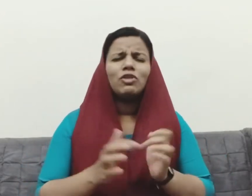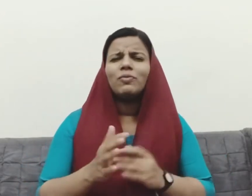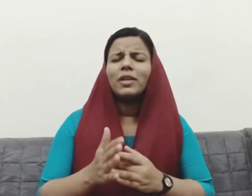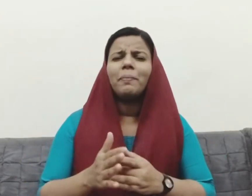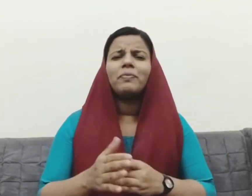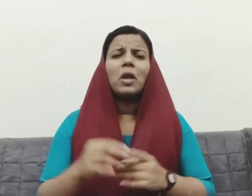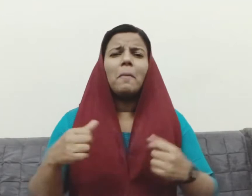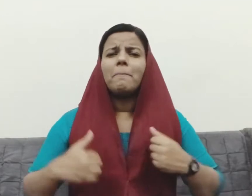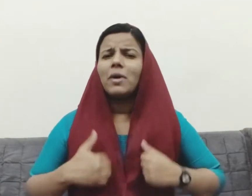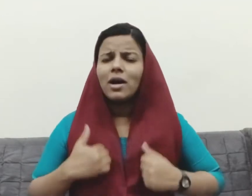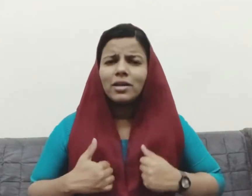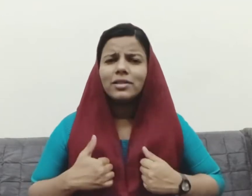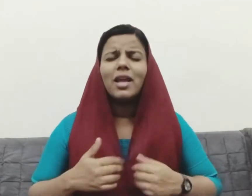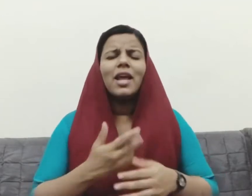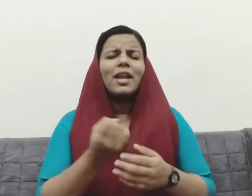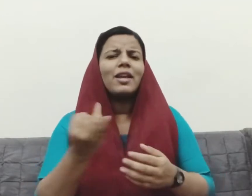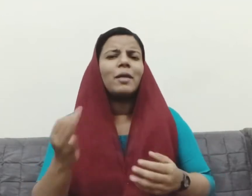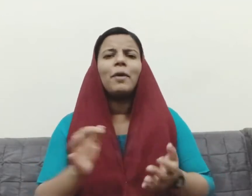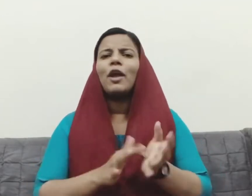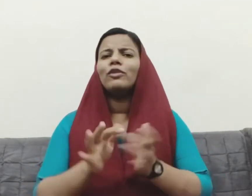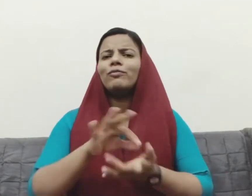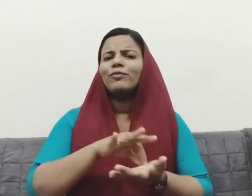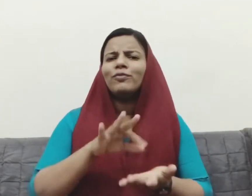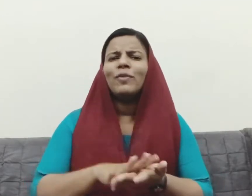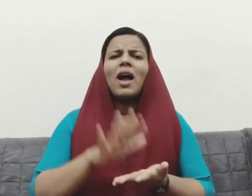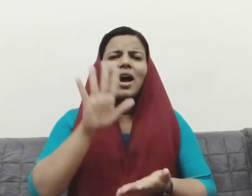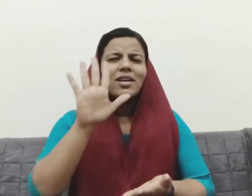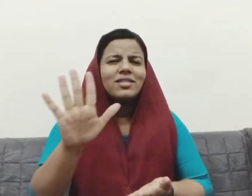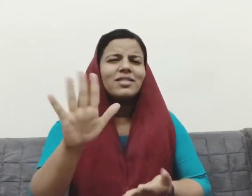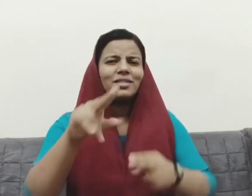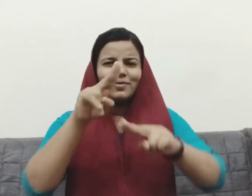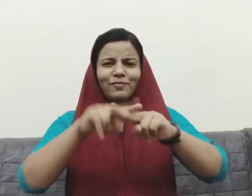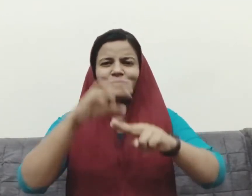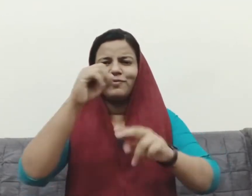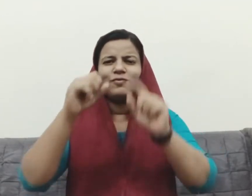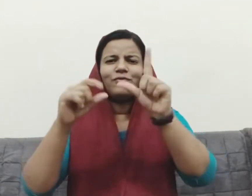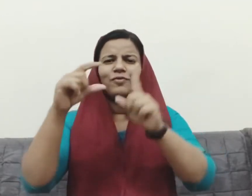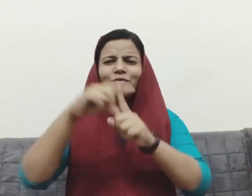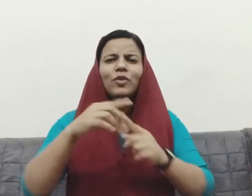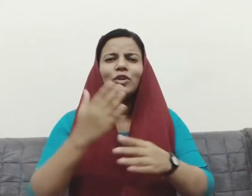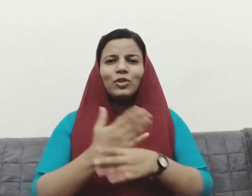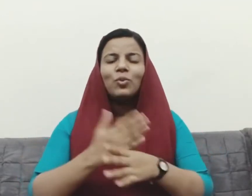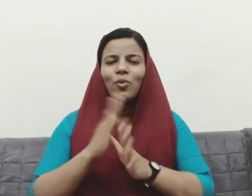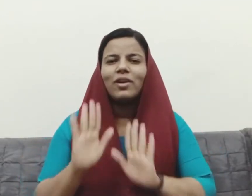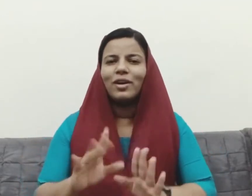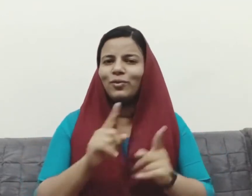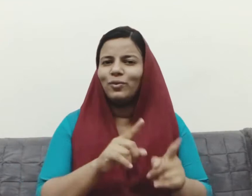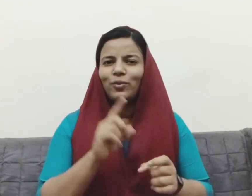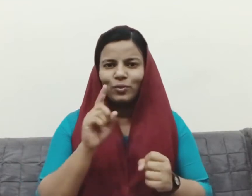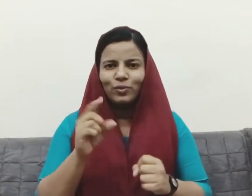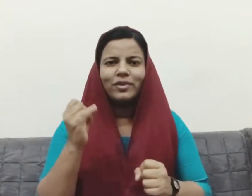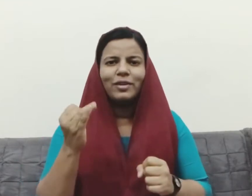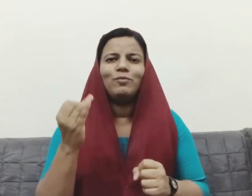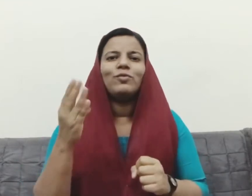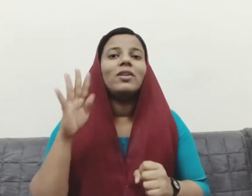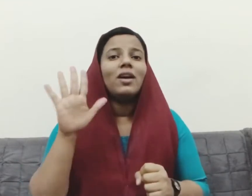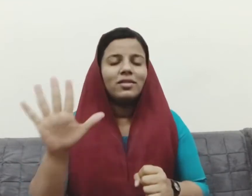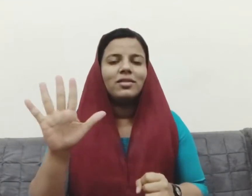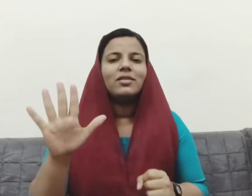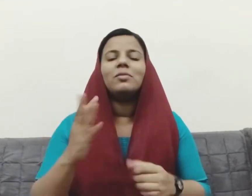ഇടയന്മാരായും ഉപദേഷ്ടാക്കന്മാരായും നിയമിച്ചിരിക്കുന്നു. ഇതാണ് 5 ശുശ്രൂഷകൾ. കർത്താവ് ദൈവസഭയിൽ ആക്കി വെച്ചിരിക്കുന്ന